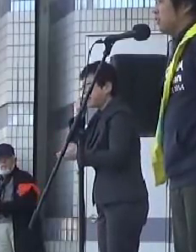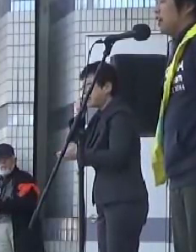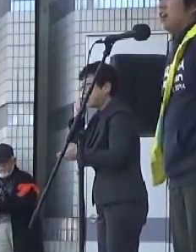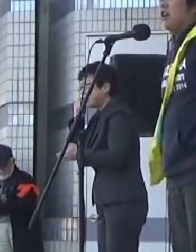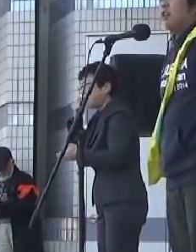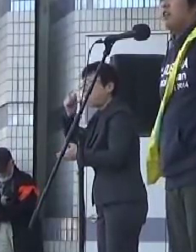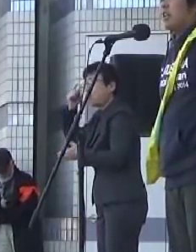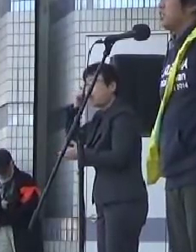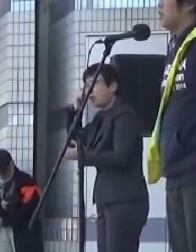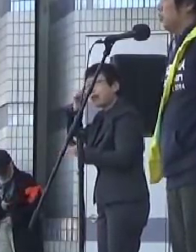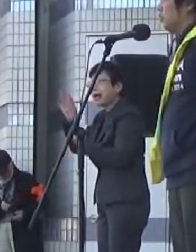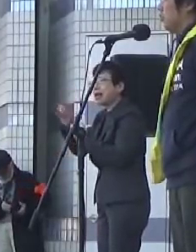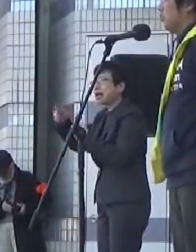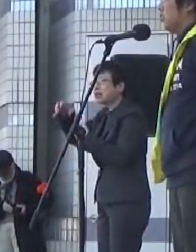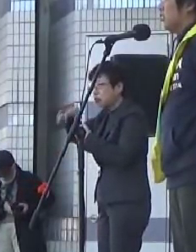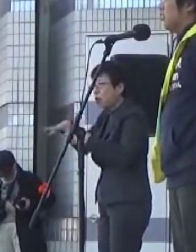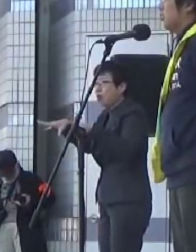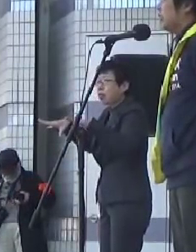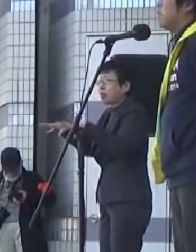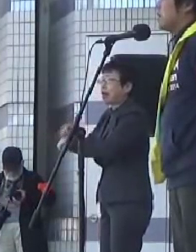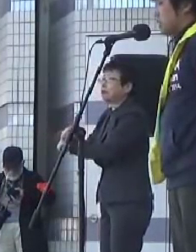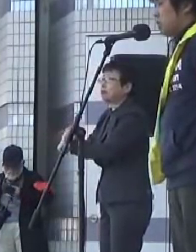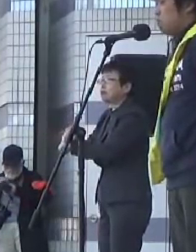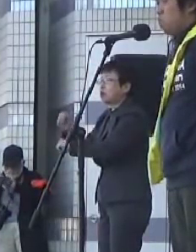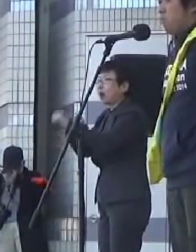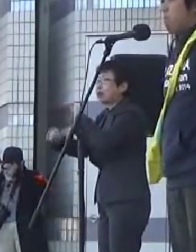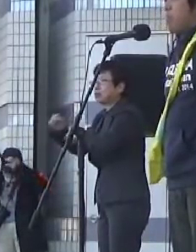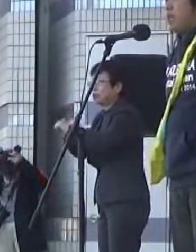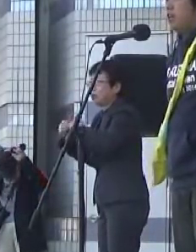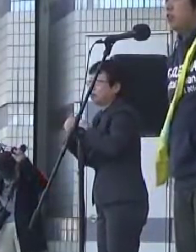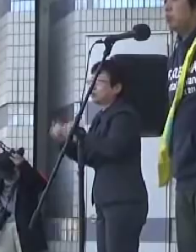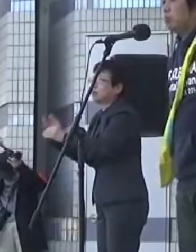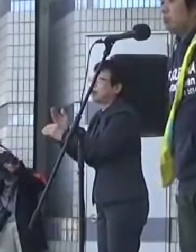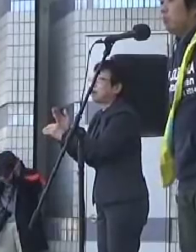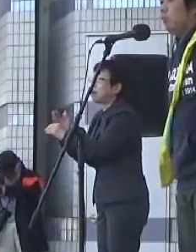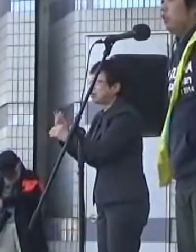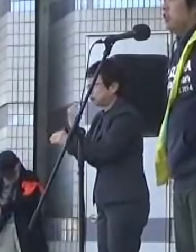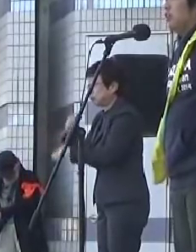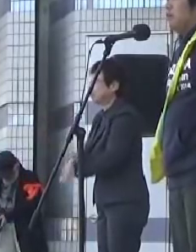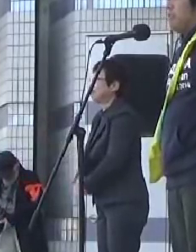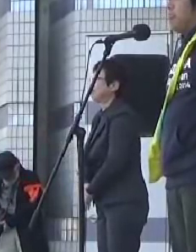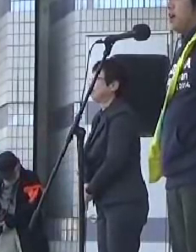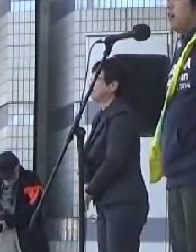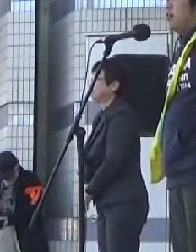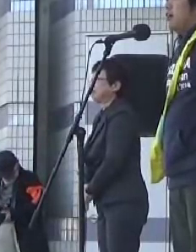発、活動しています。